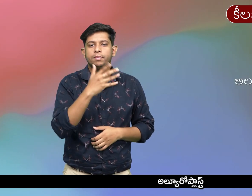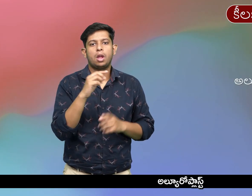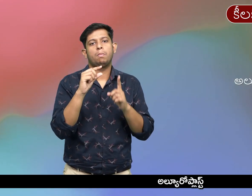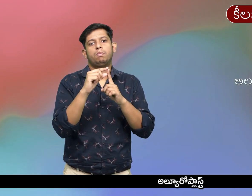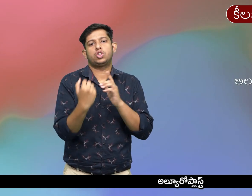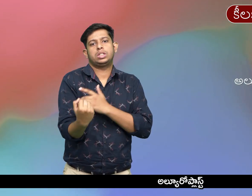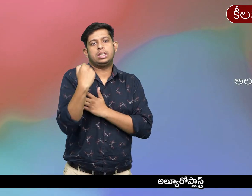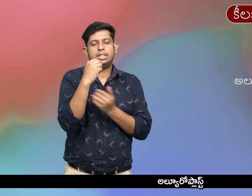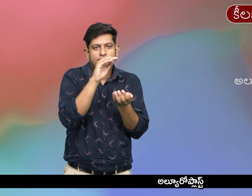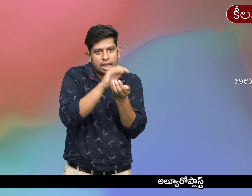అలిరోప్లాస్ట్,